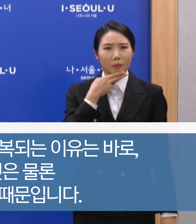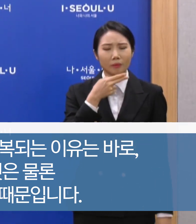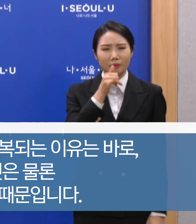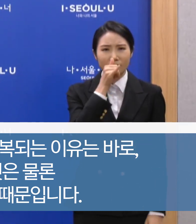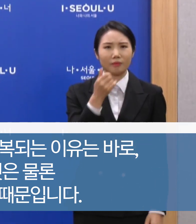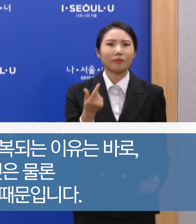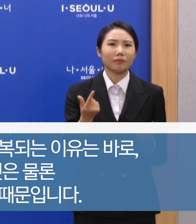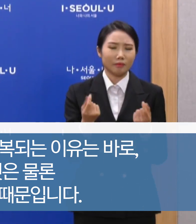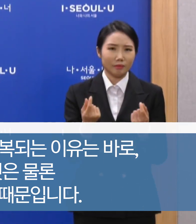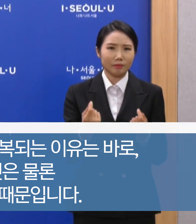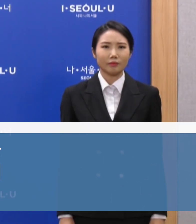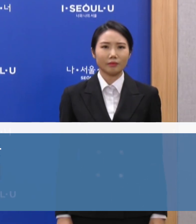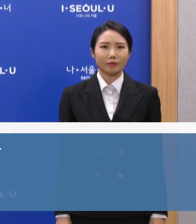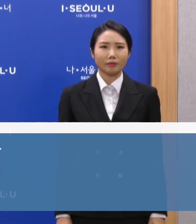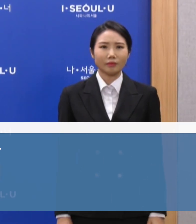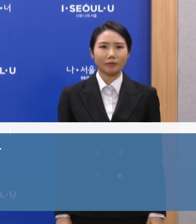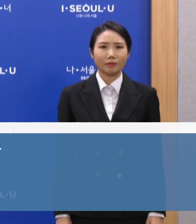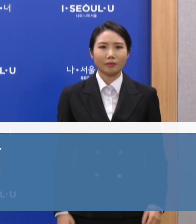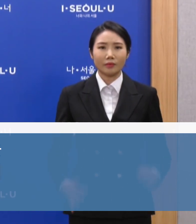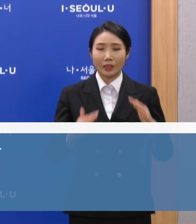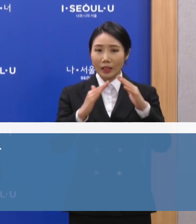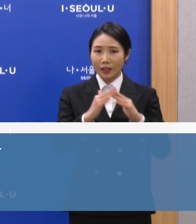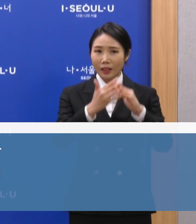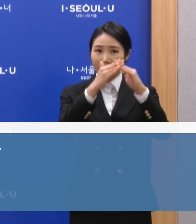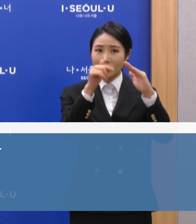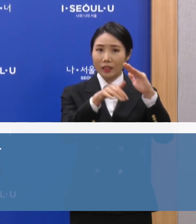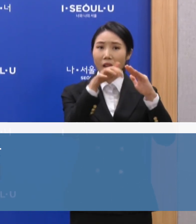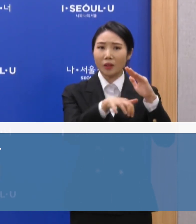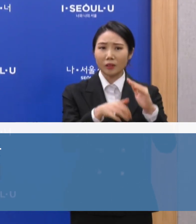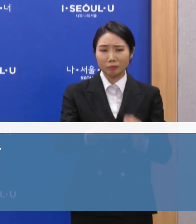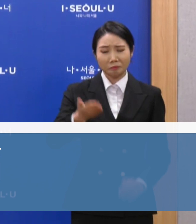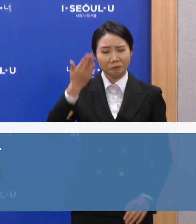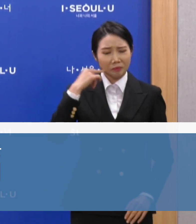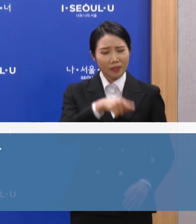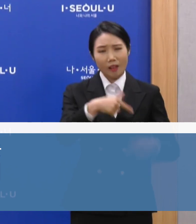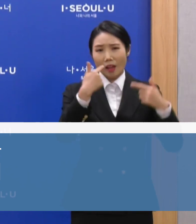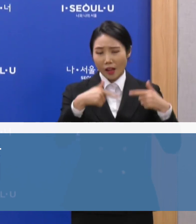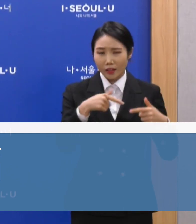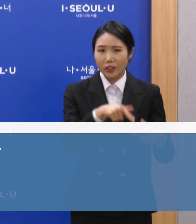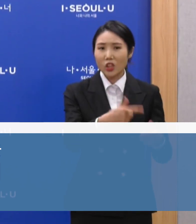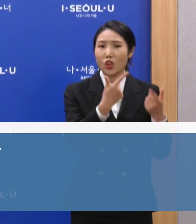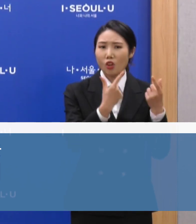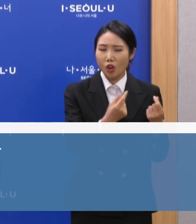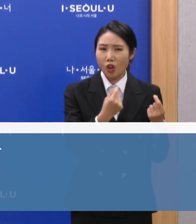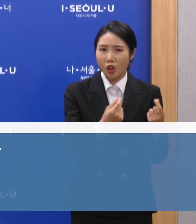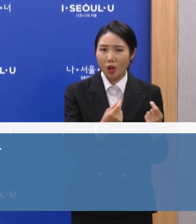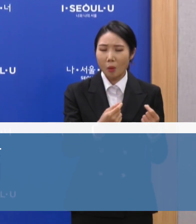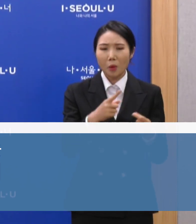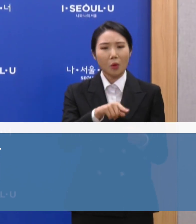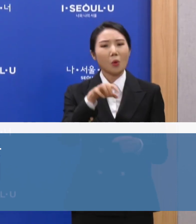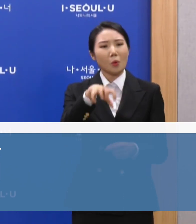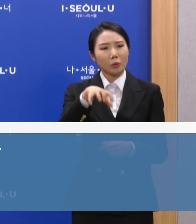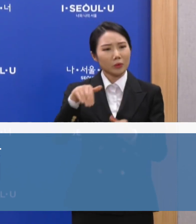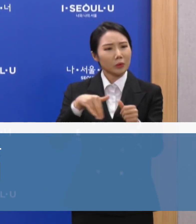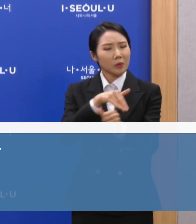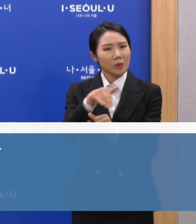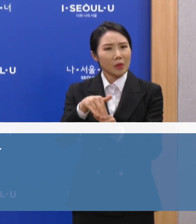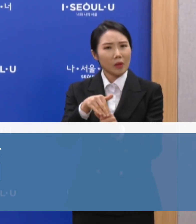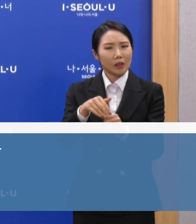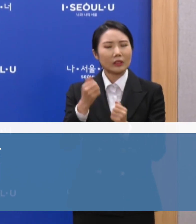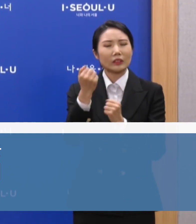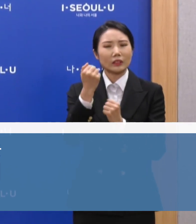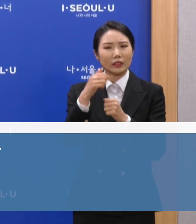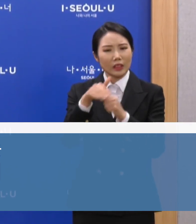왔기 때문입니다. 해체 공사는 다 이렇게 해왔다 또는 현장 여건상 어쩔 수 없다 하는 식의